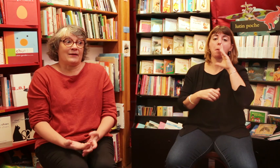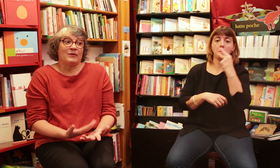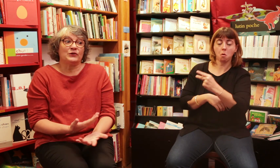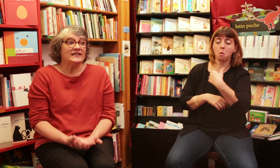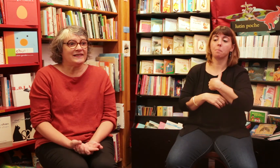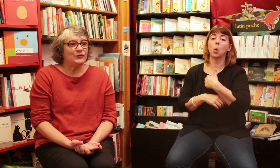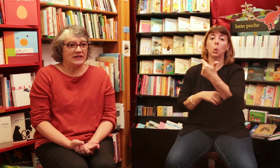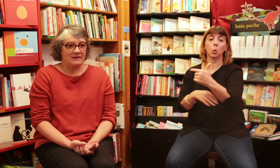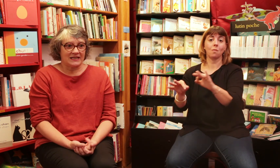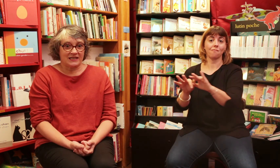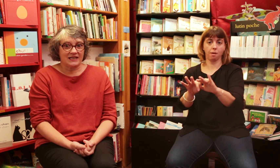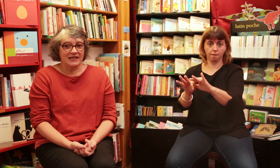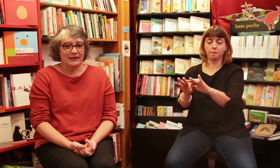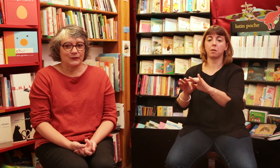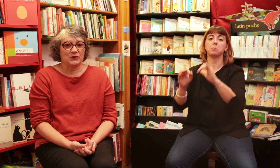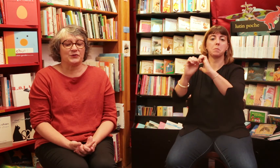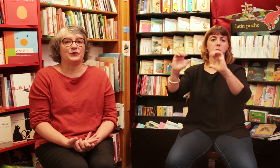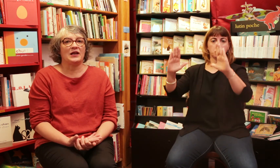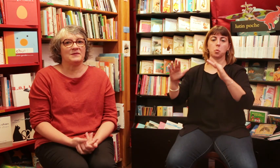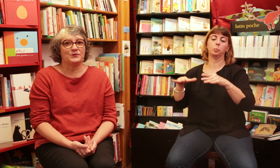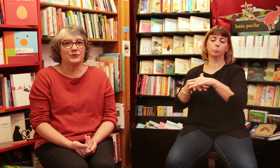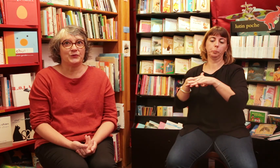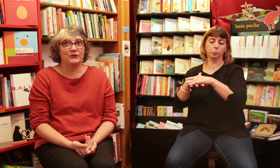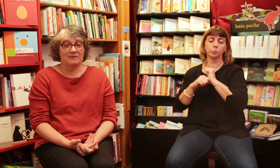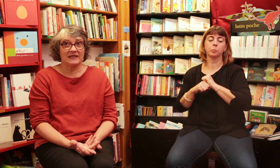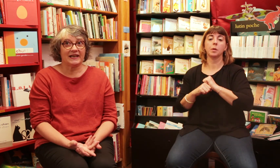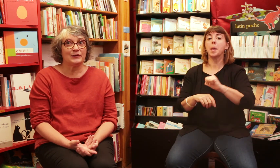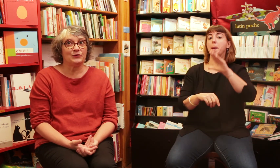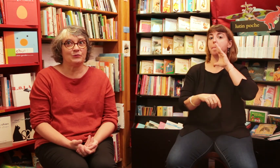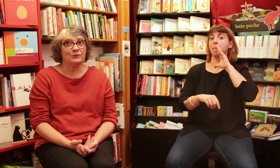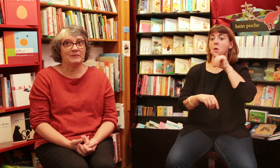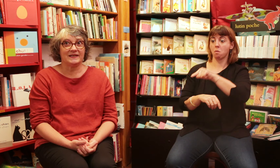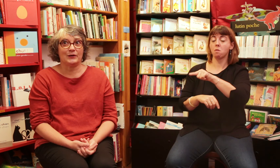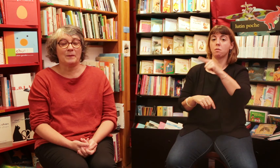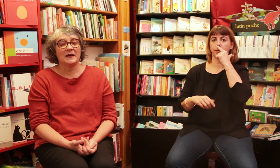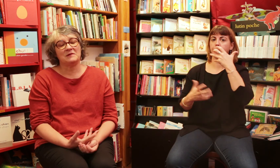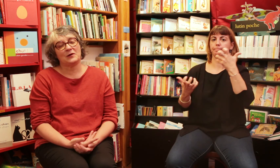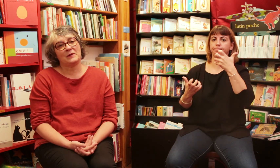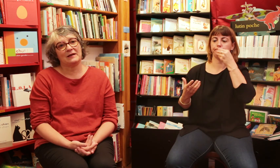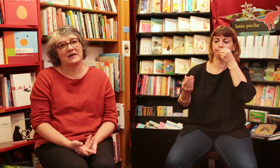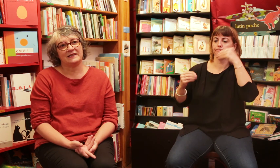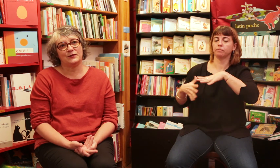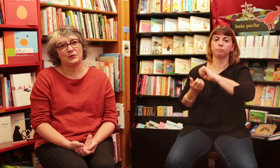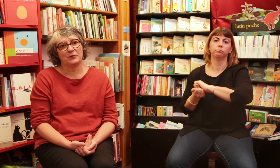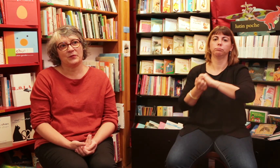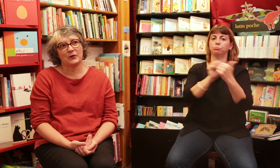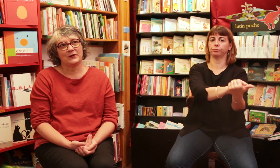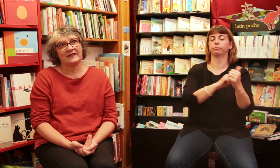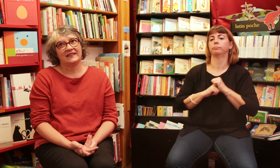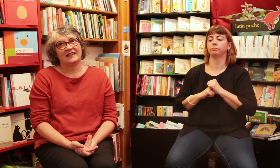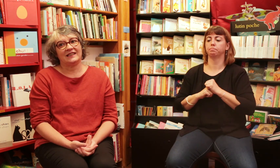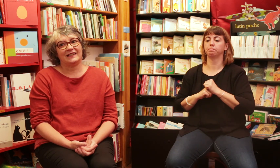et la maman décide de déménager. Donc ils sont dans la maison familiale où habitait leur père, mais leur père est parti depuis un